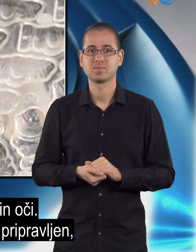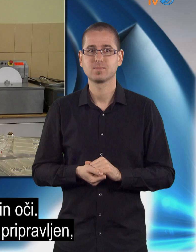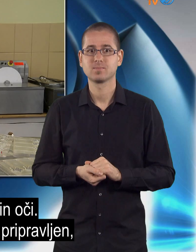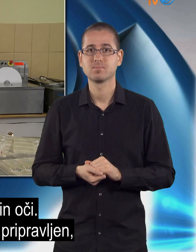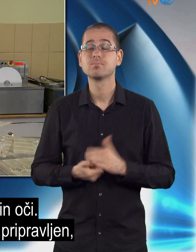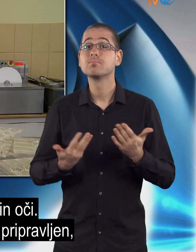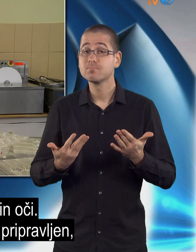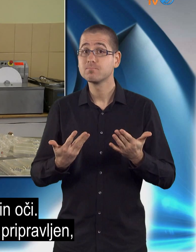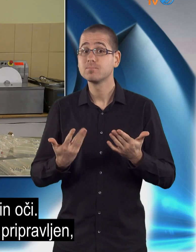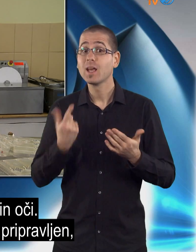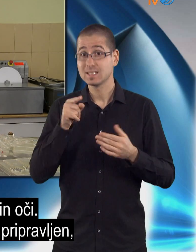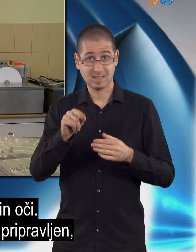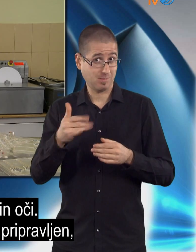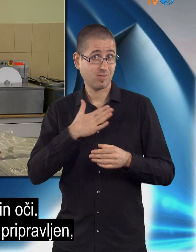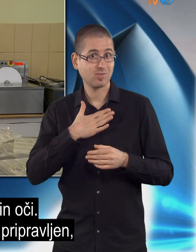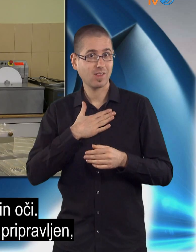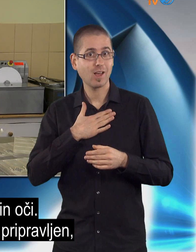In s tem je naš